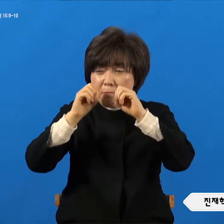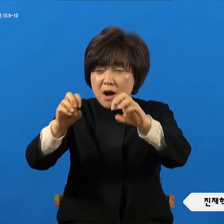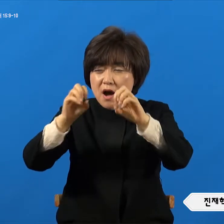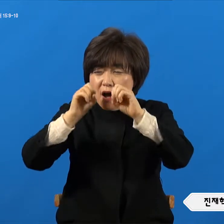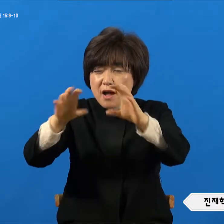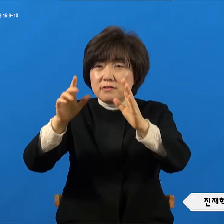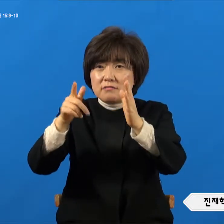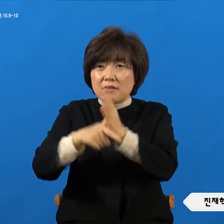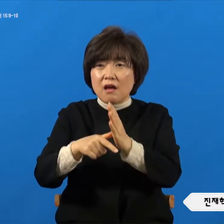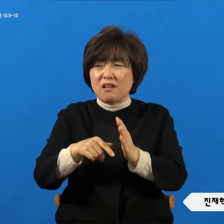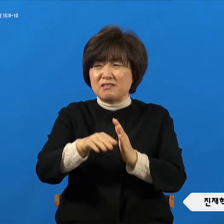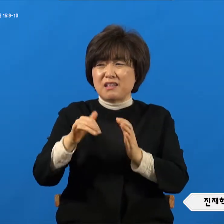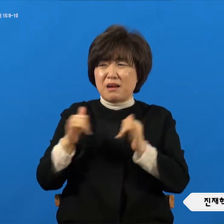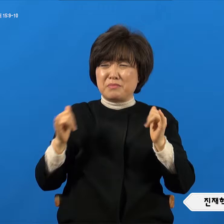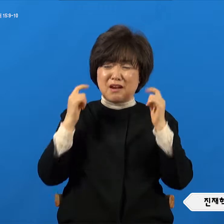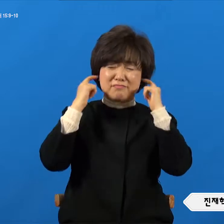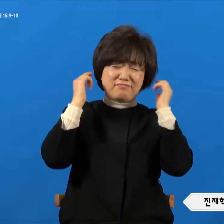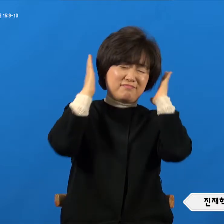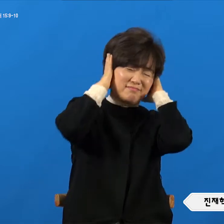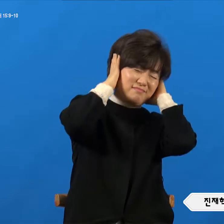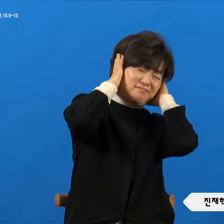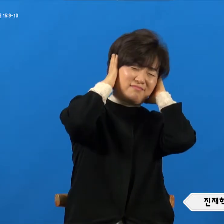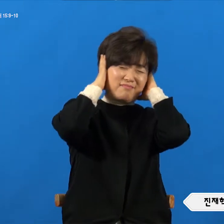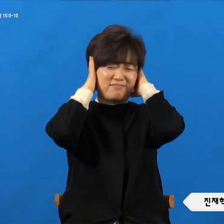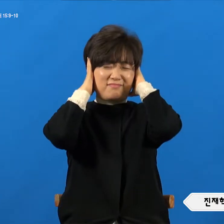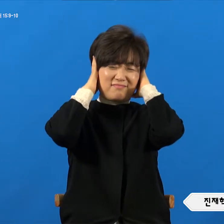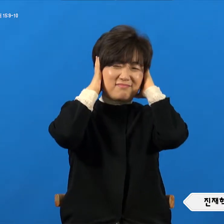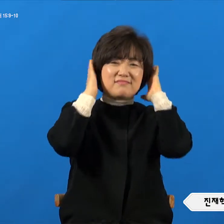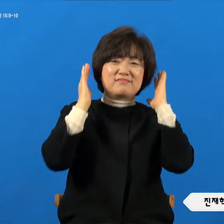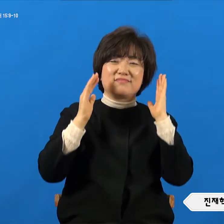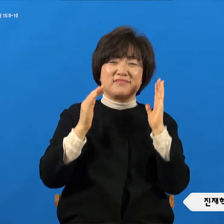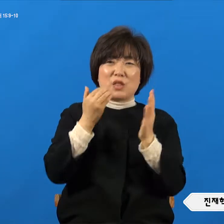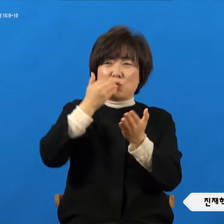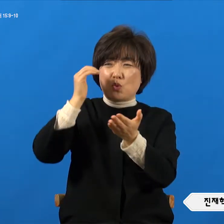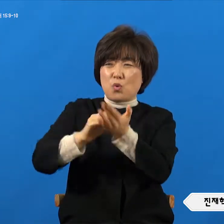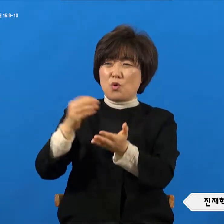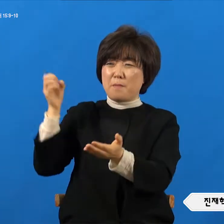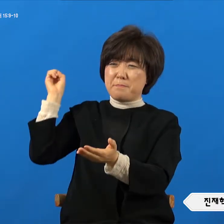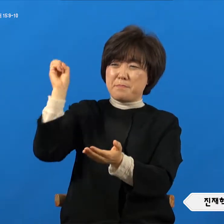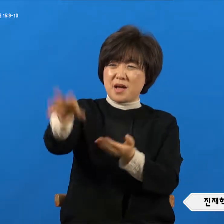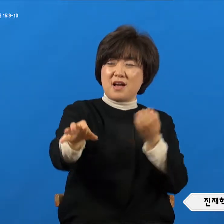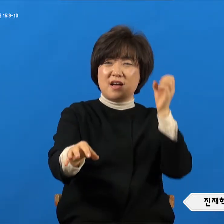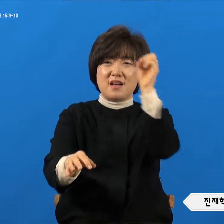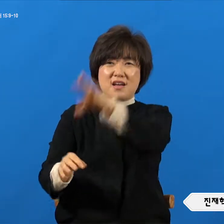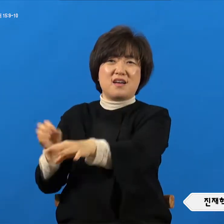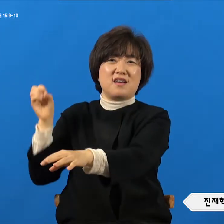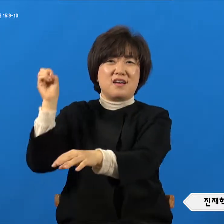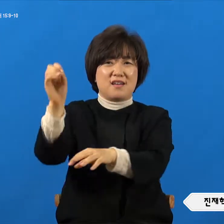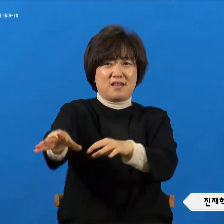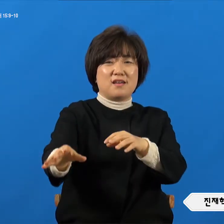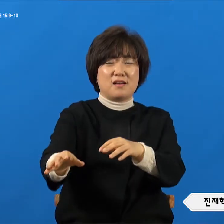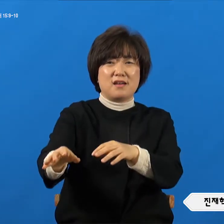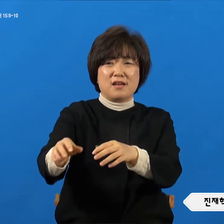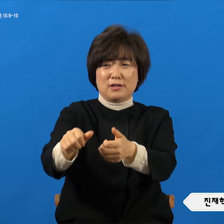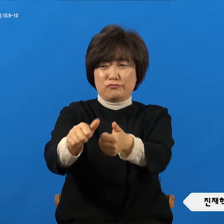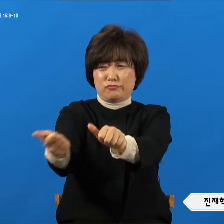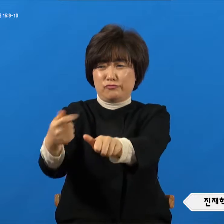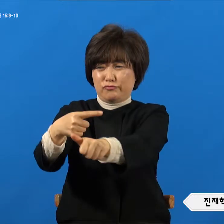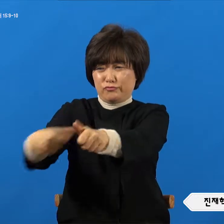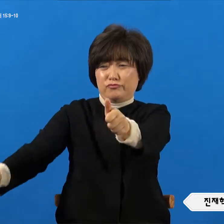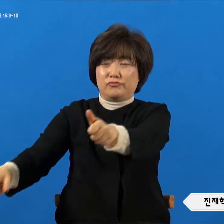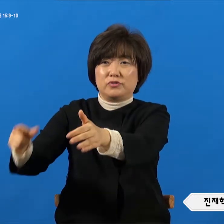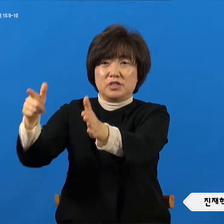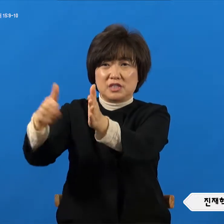귀를 막습니다. 듣기 싫은 그를 밖으로 내치고 돌을 던집니다. 그리고 그 순교의